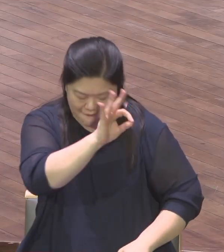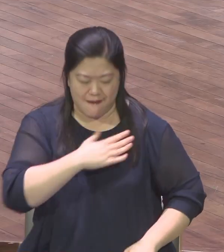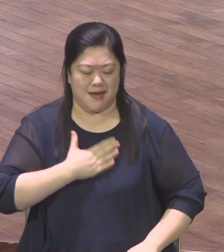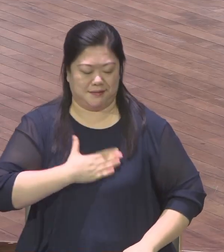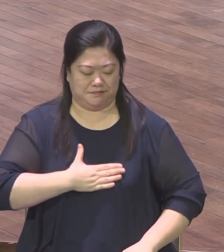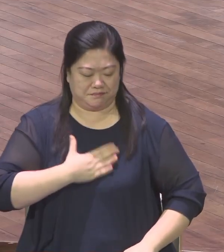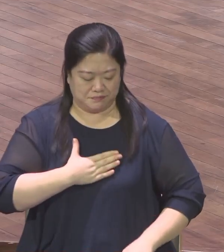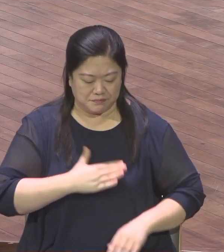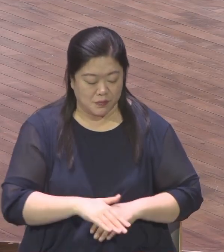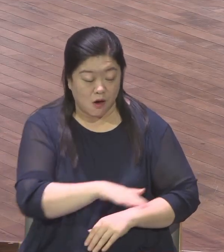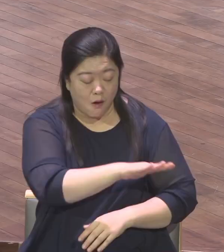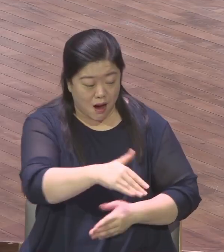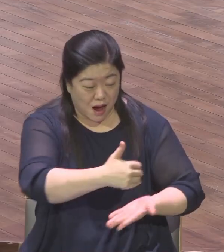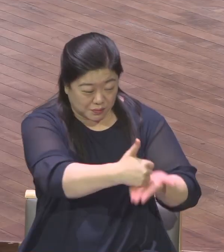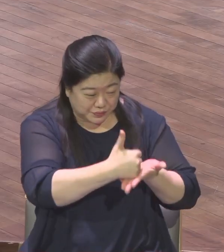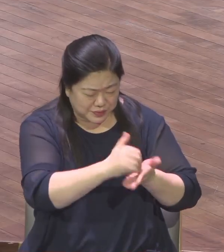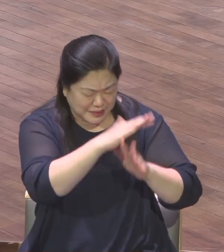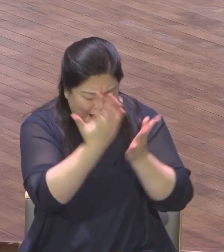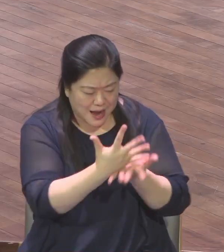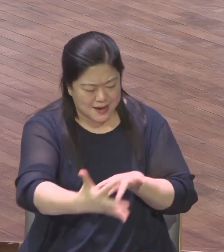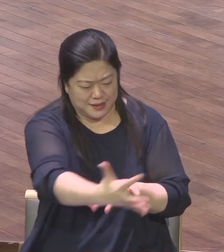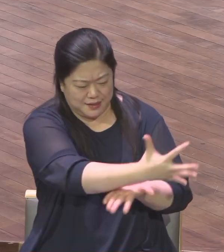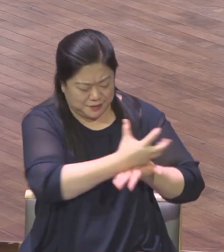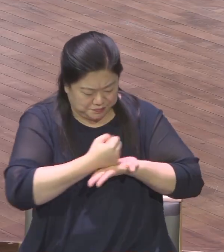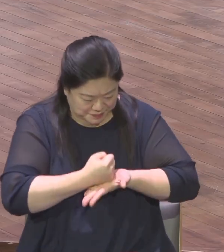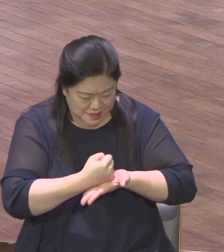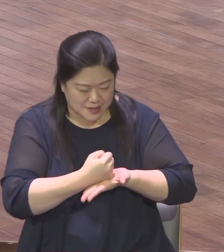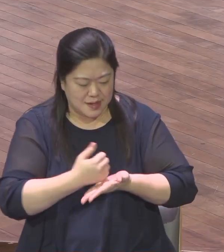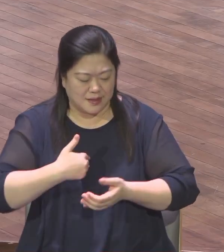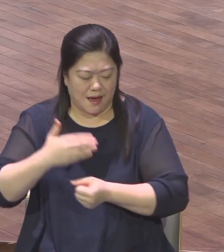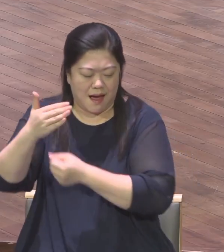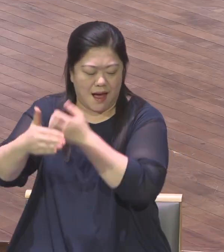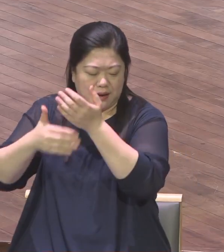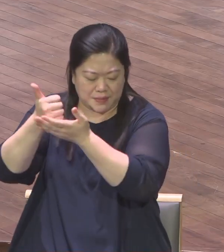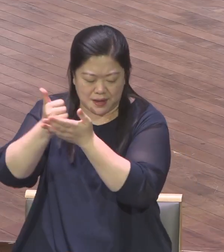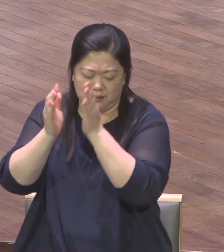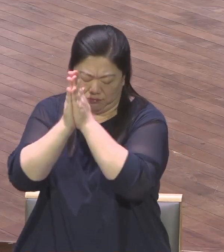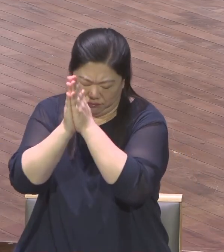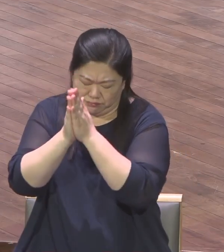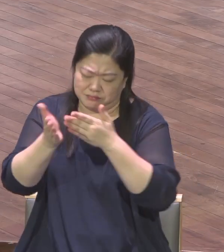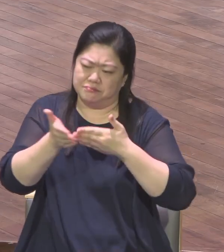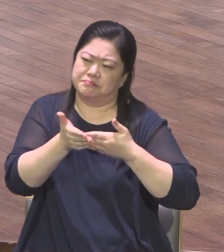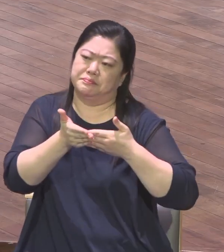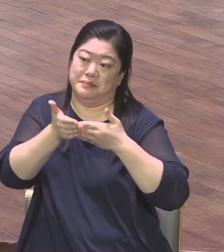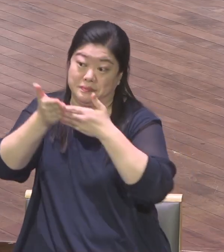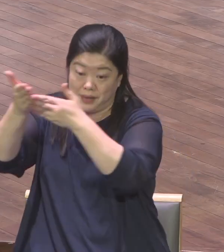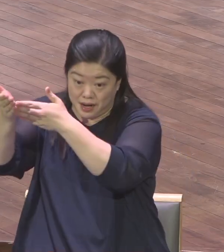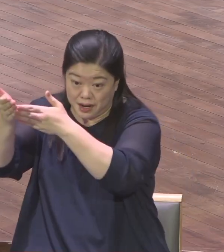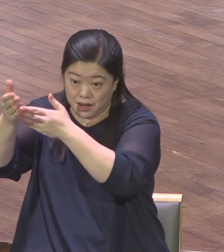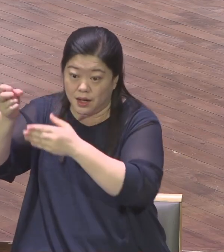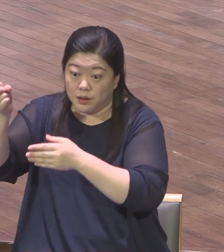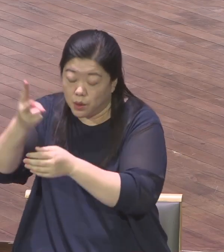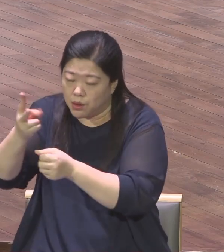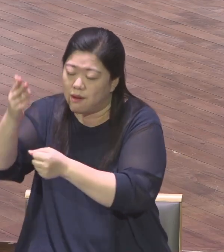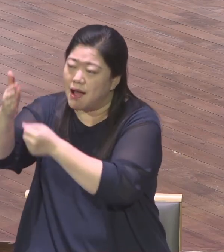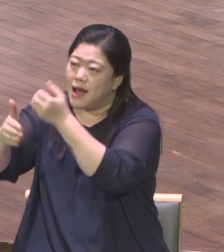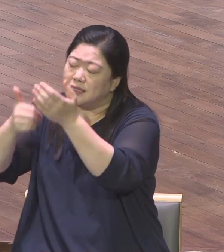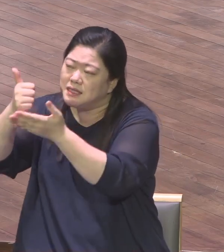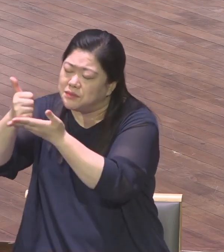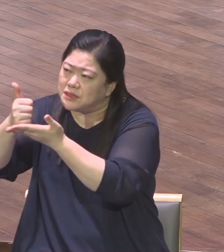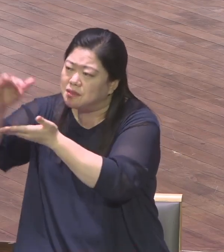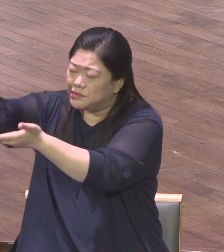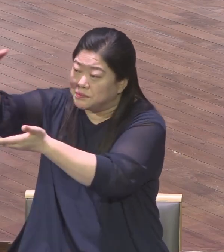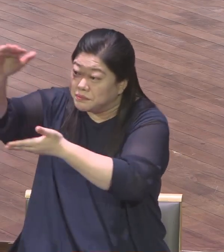이르되 내가 너희 말을 들었은즉 너희 말대로 너희 하나님 여호와께 기도하고 무릇 여호와께서